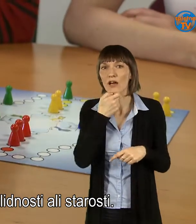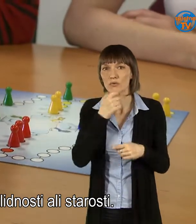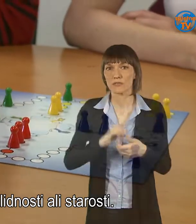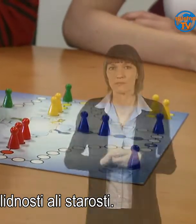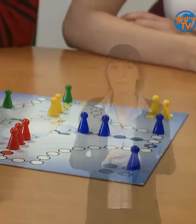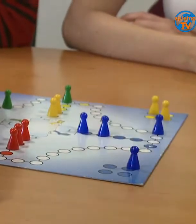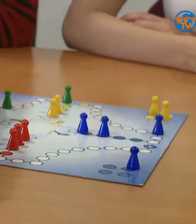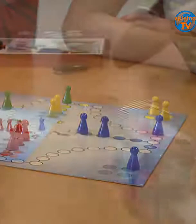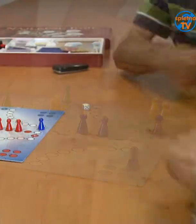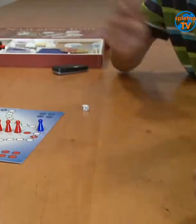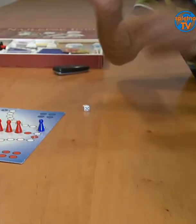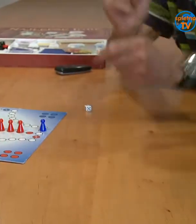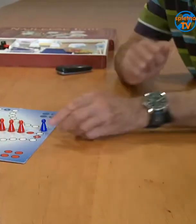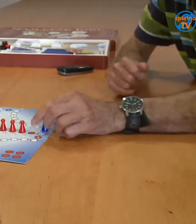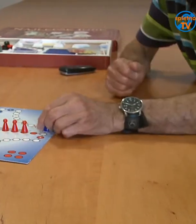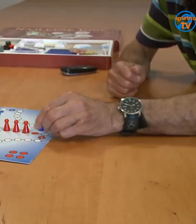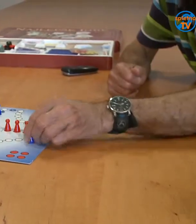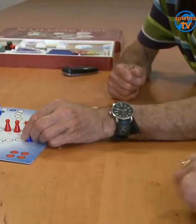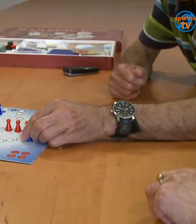starosti.